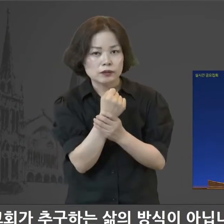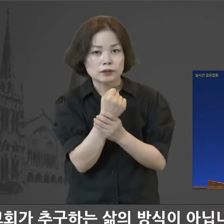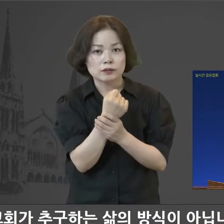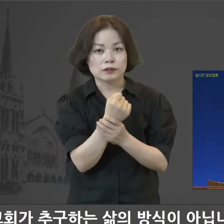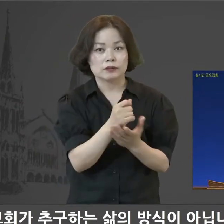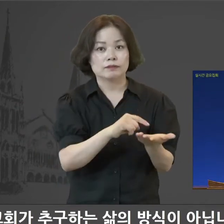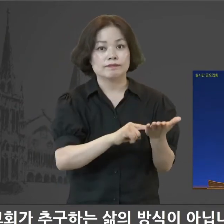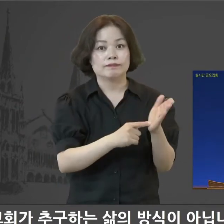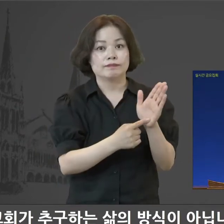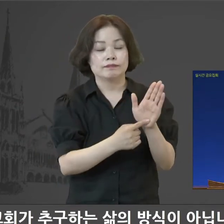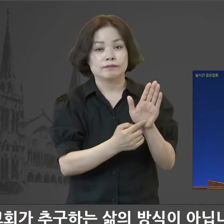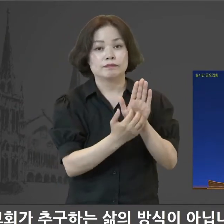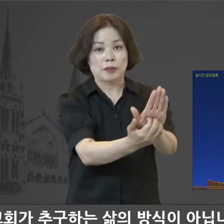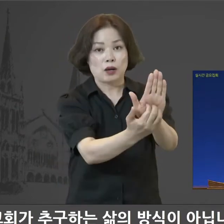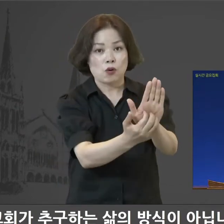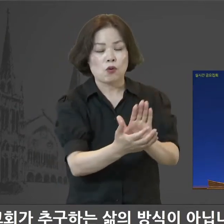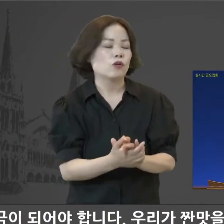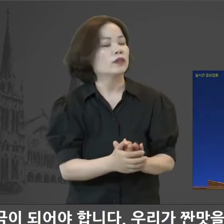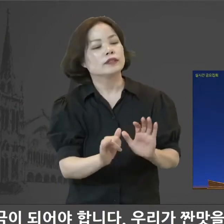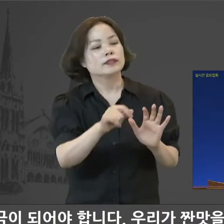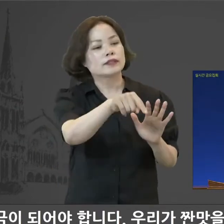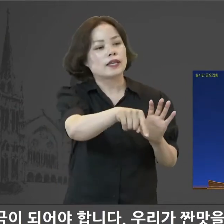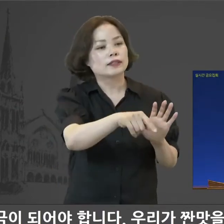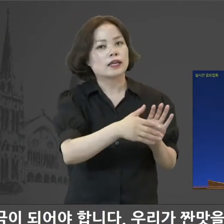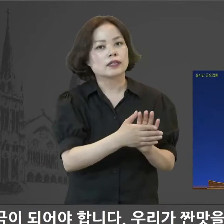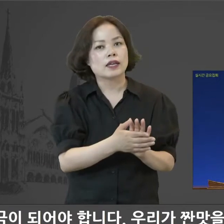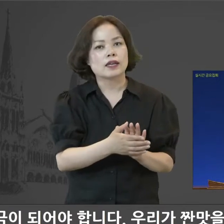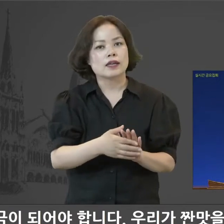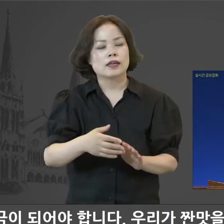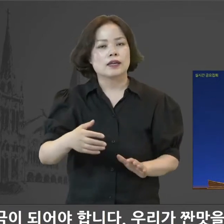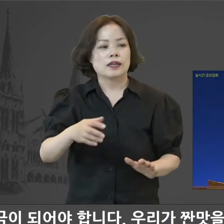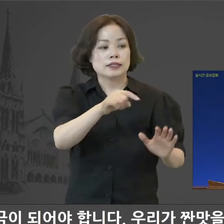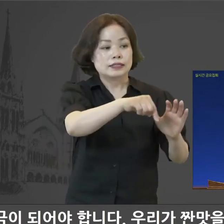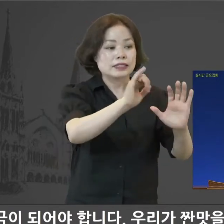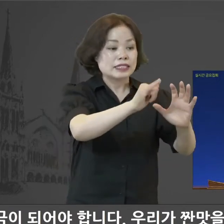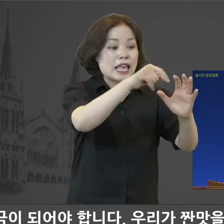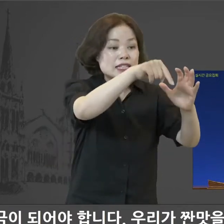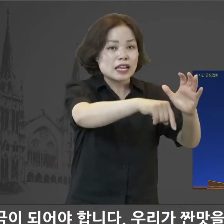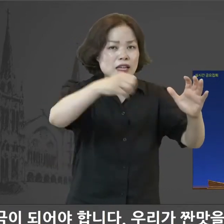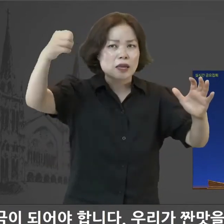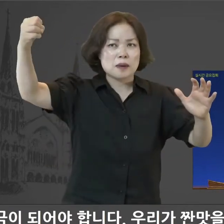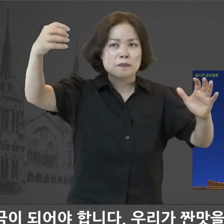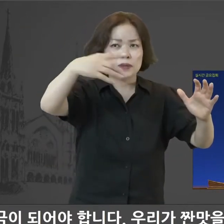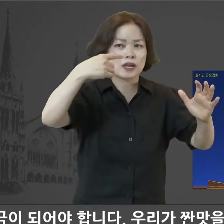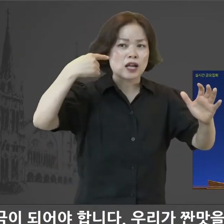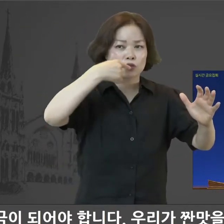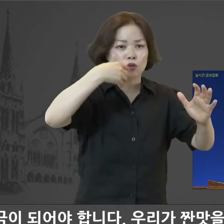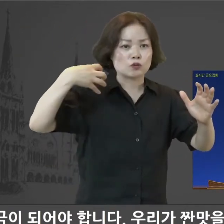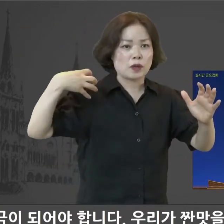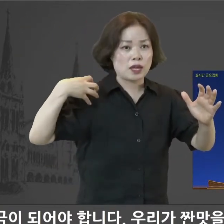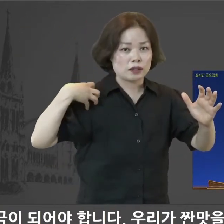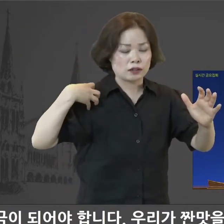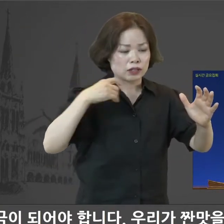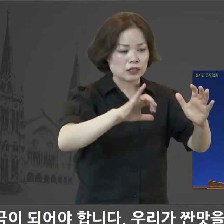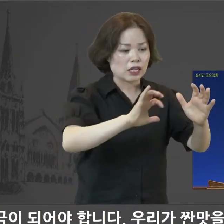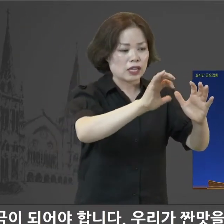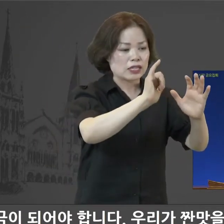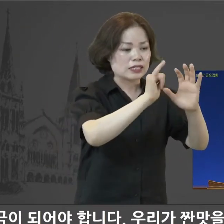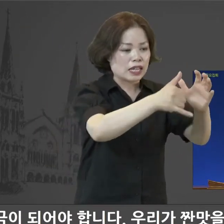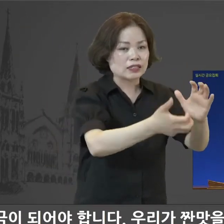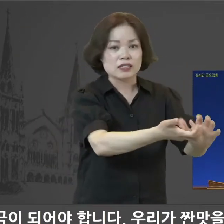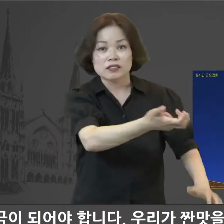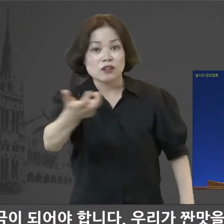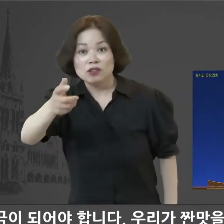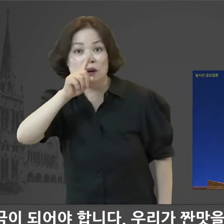그러니까 세상의 빛과 소금이 되라고 말씀하셨지 세상을 떠나라 이렇게 말씀하지 않았다는